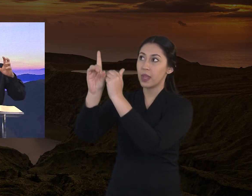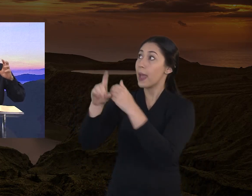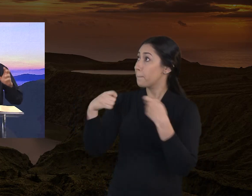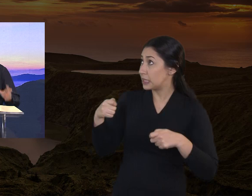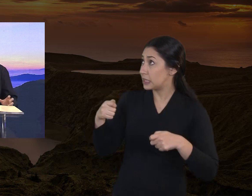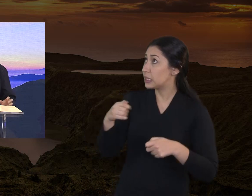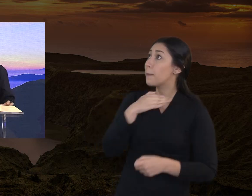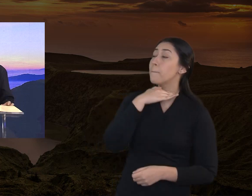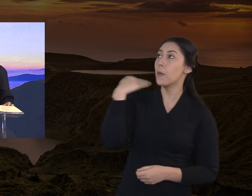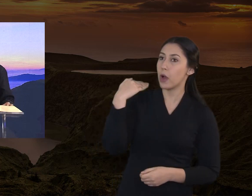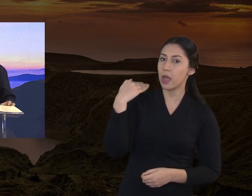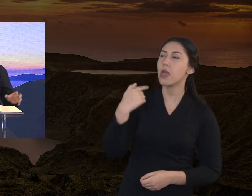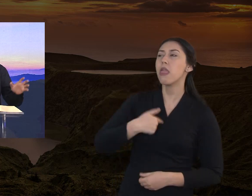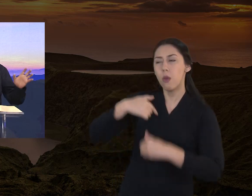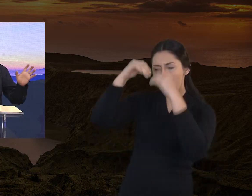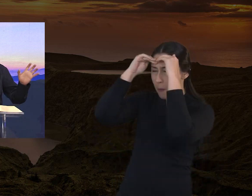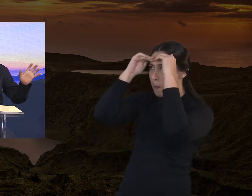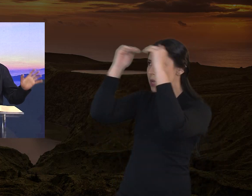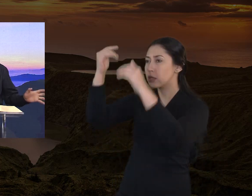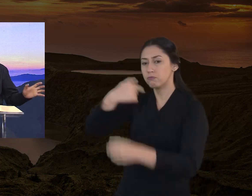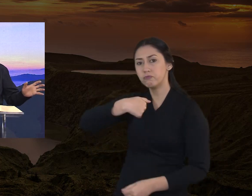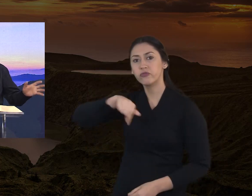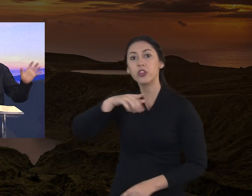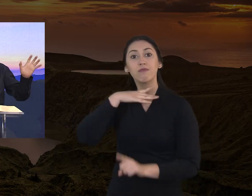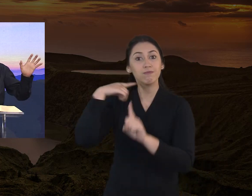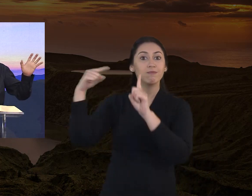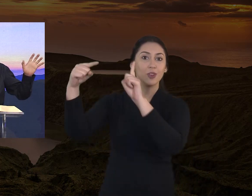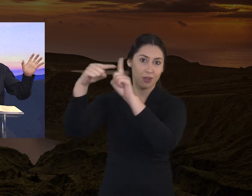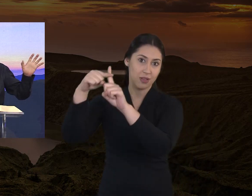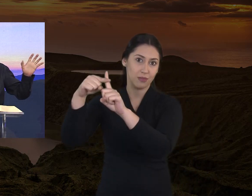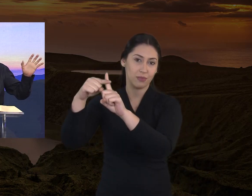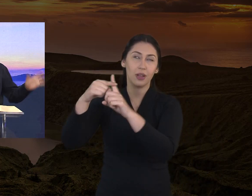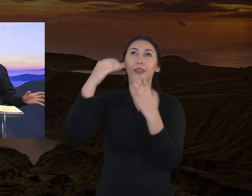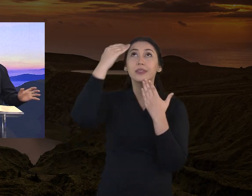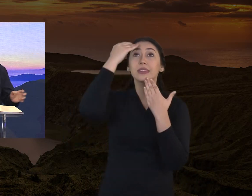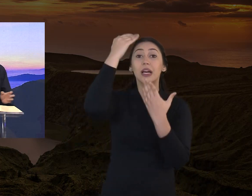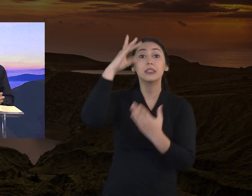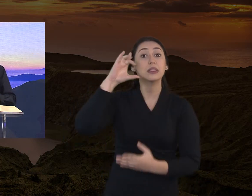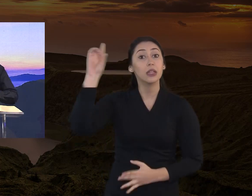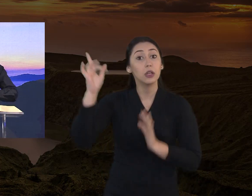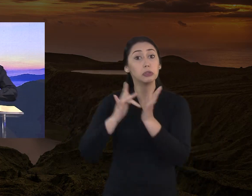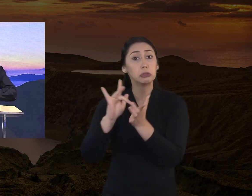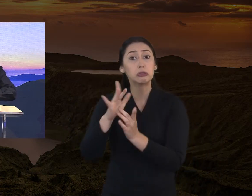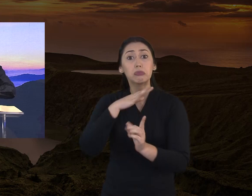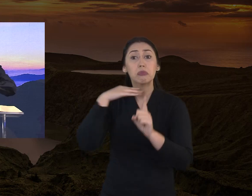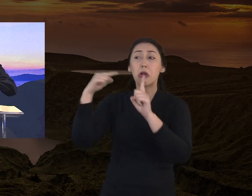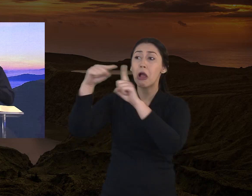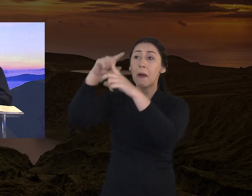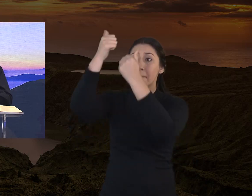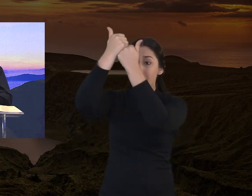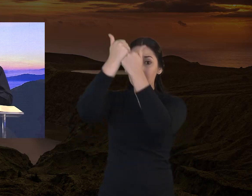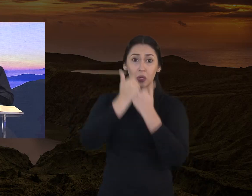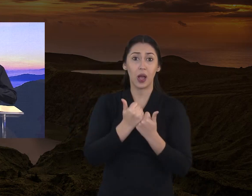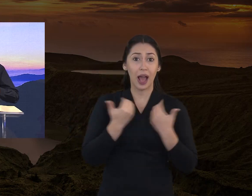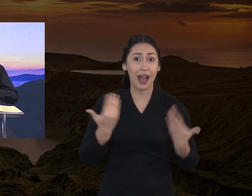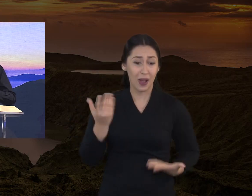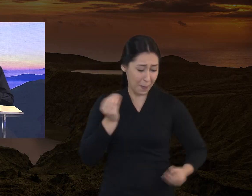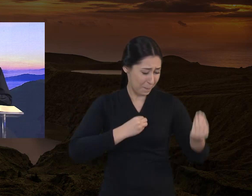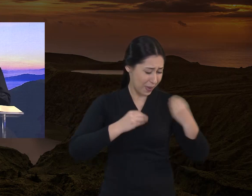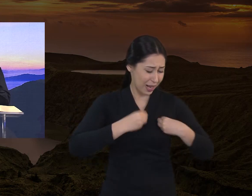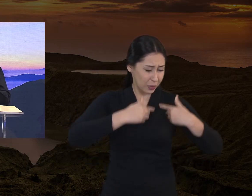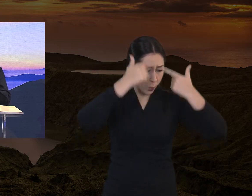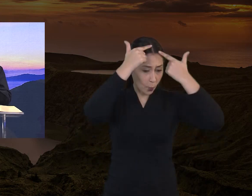pela obediência ao Pai e a morte de cruz. Graças a Deus por essa morte, nós somos redimidos por Deus